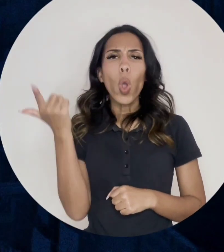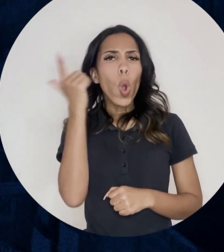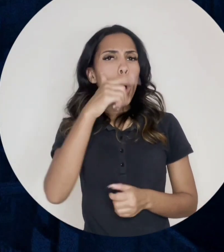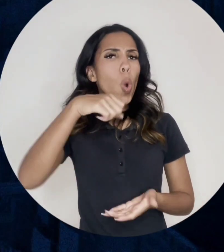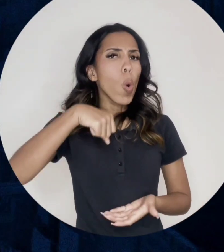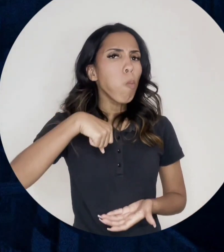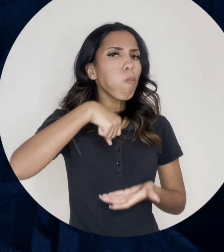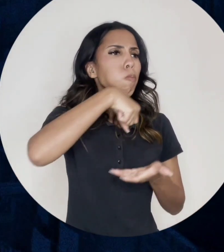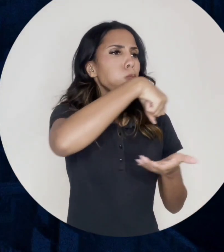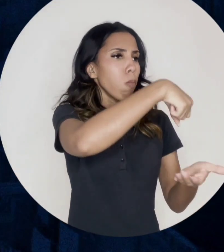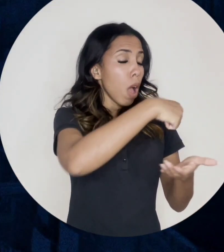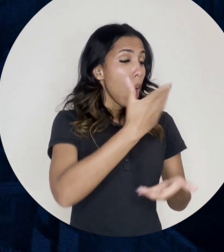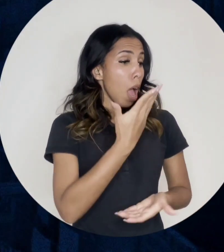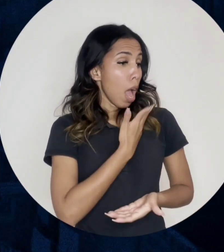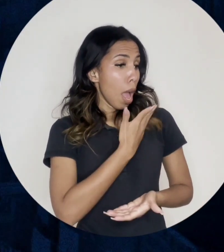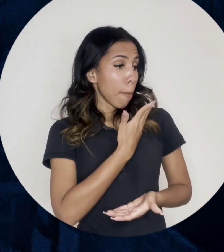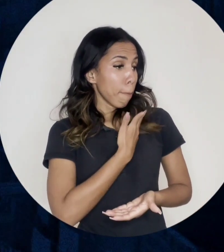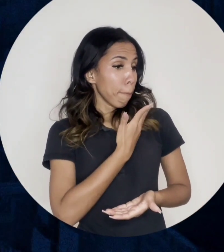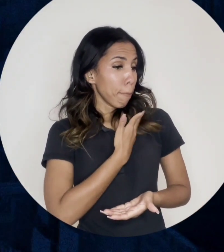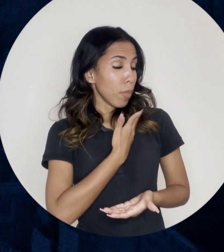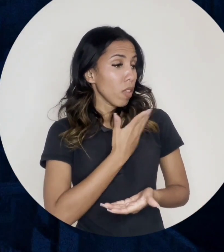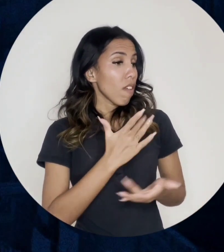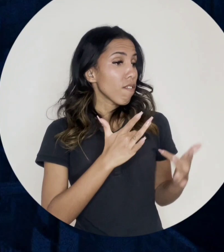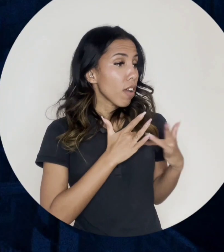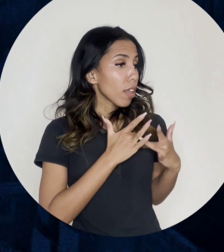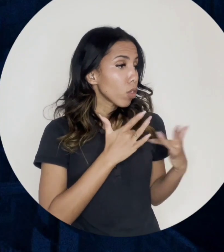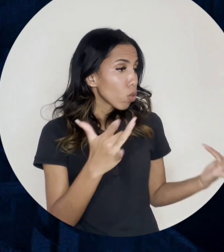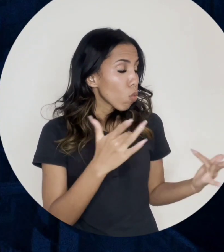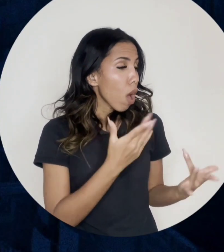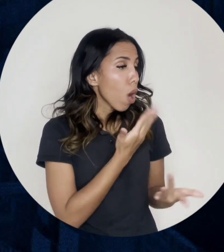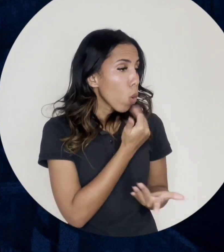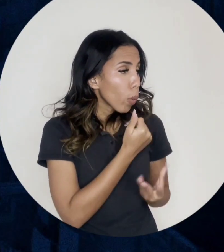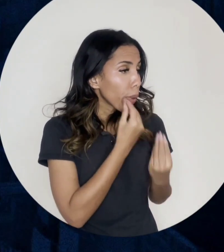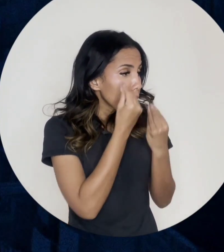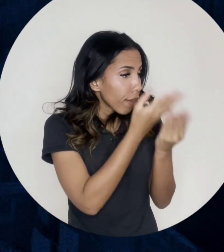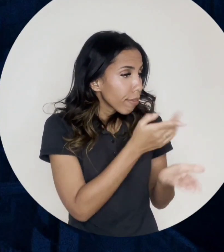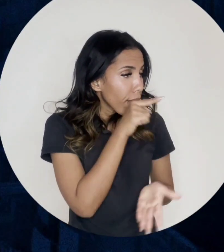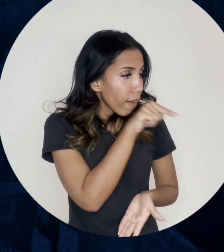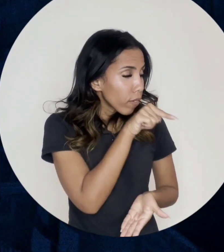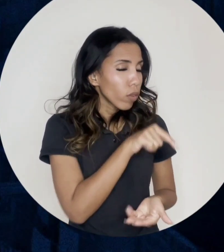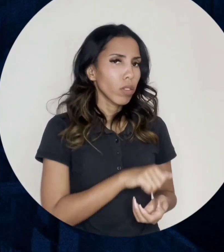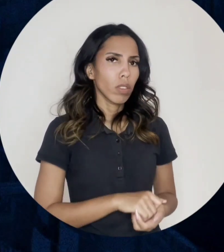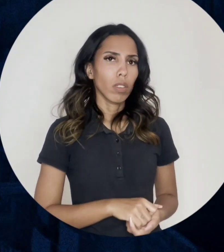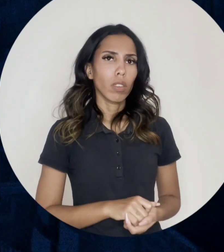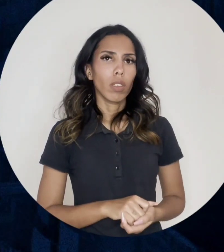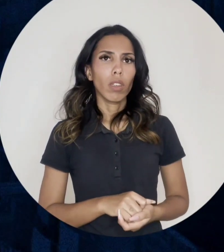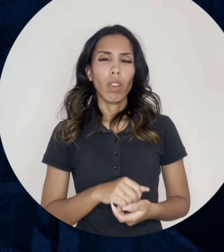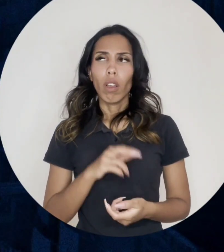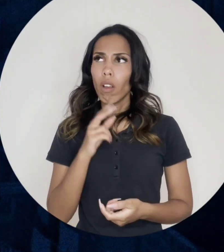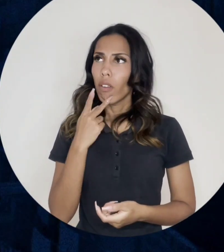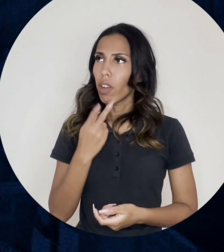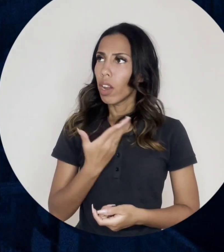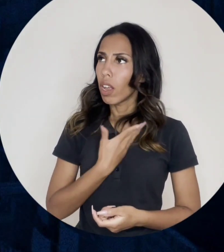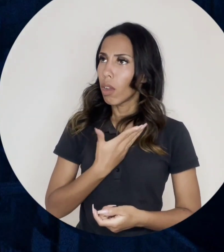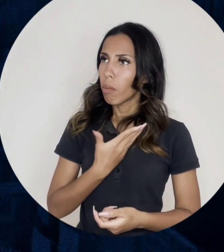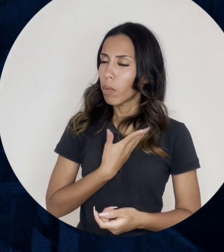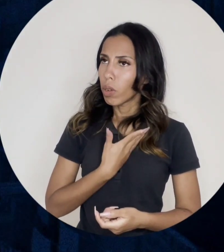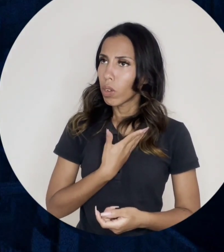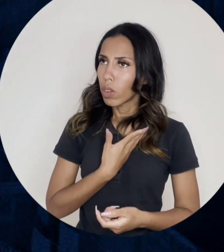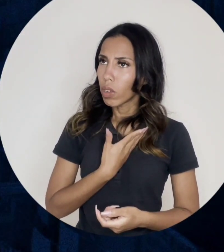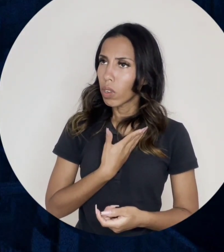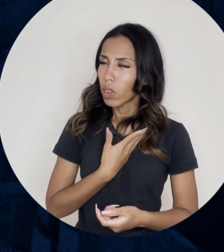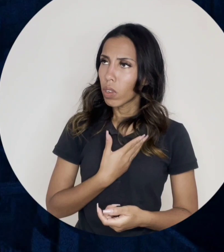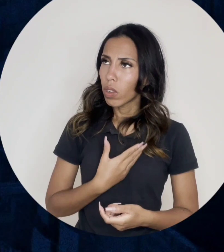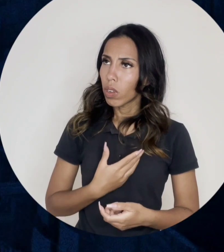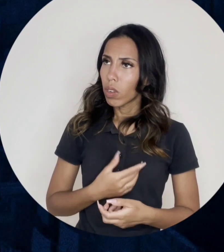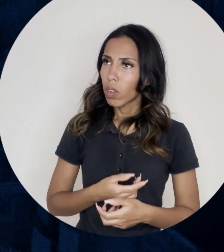uns amigos meus que vão doar uma cesta para você. Eu falei com meus amigos, você